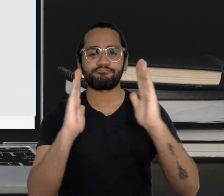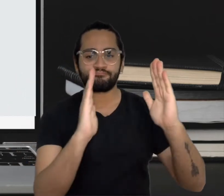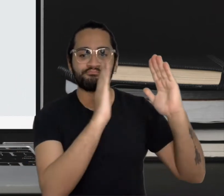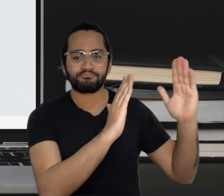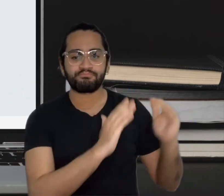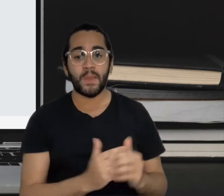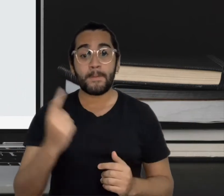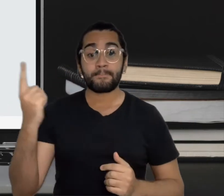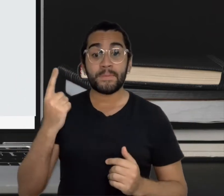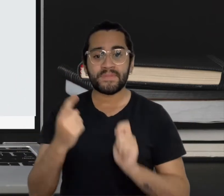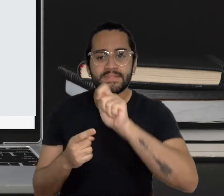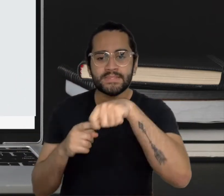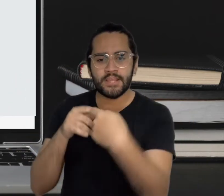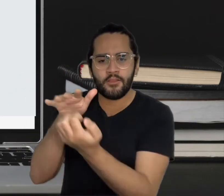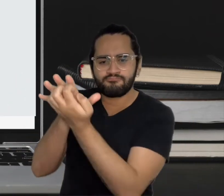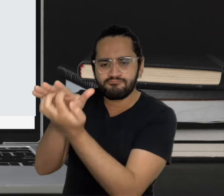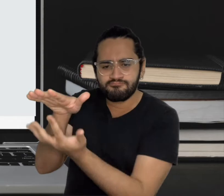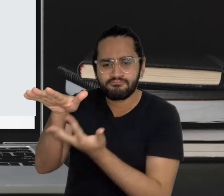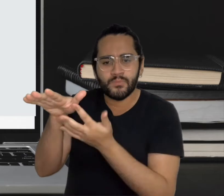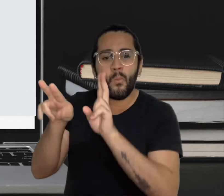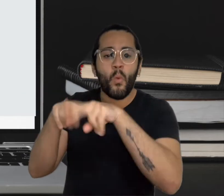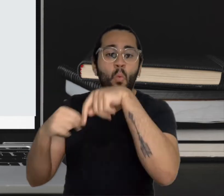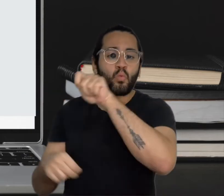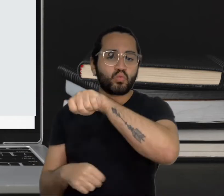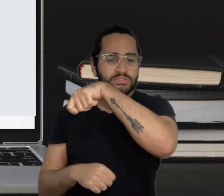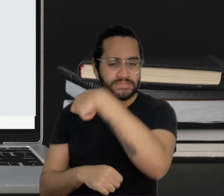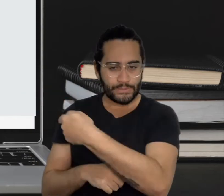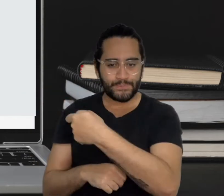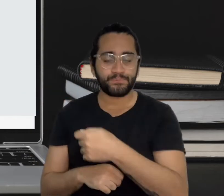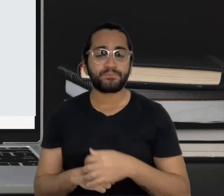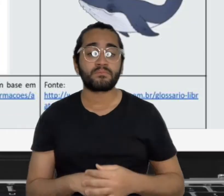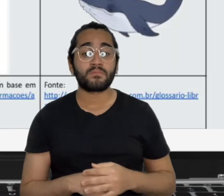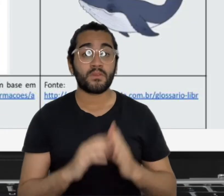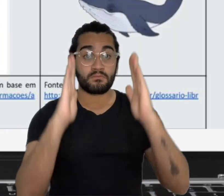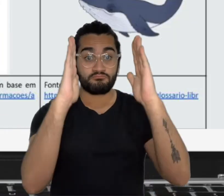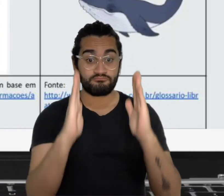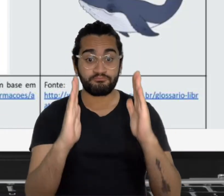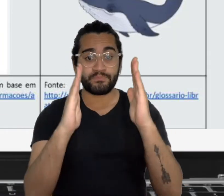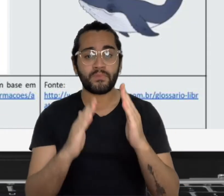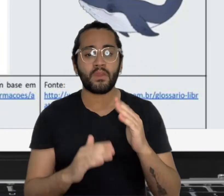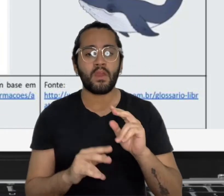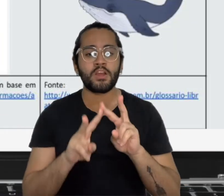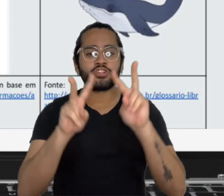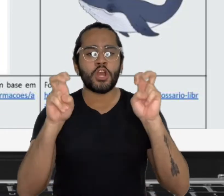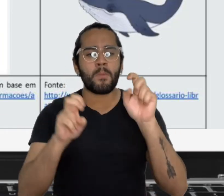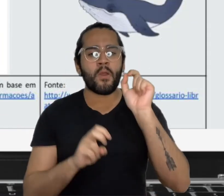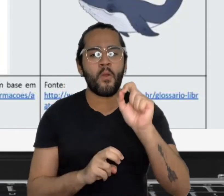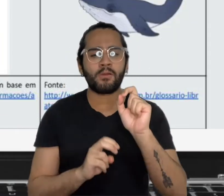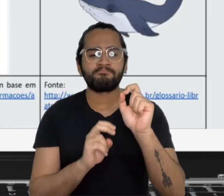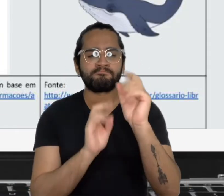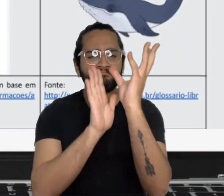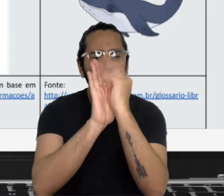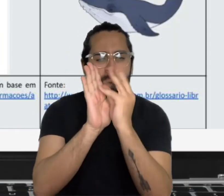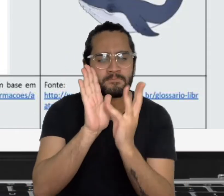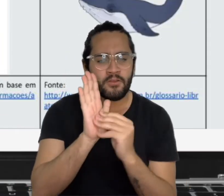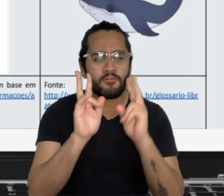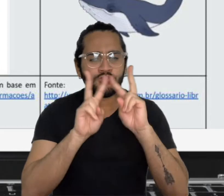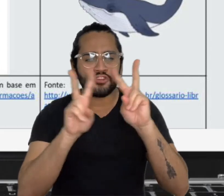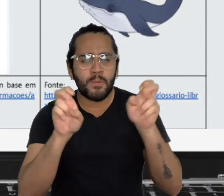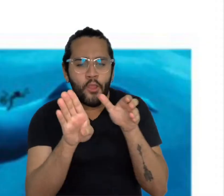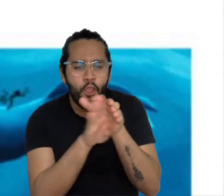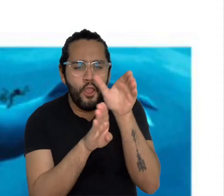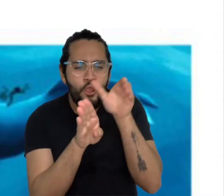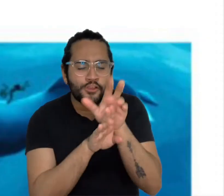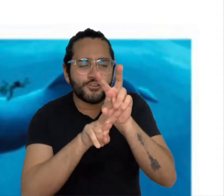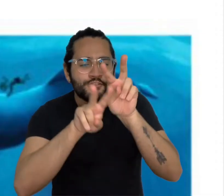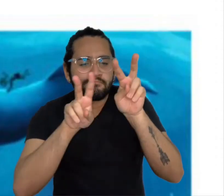contextualização visual, eu apresento esse quadro com as três imagens. Na primeira é o meu sinal, utilizando a imagem do vídeo com o sinal.